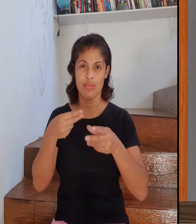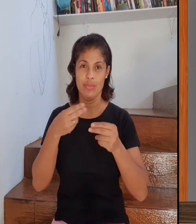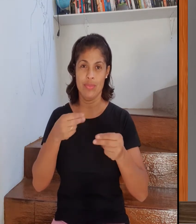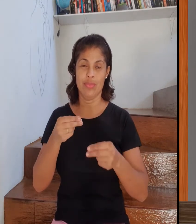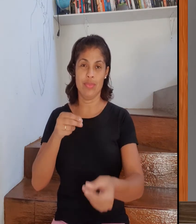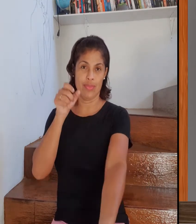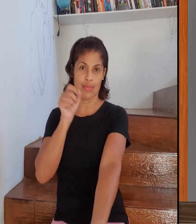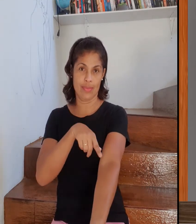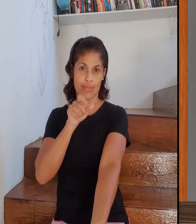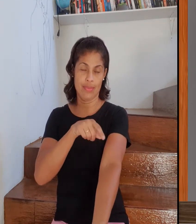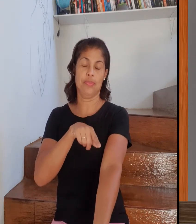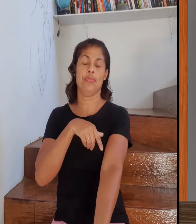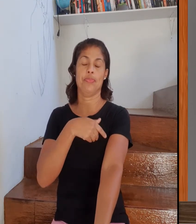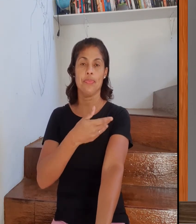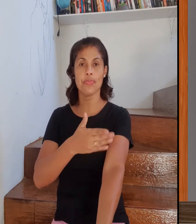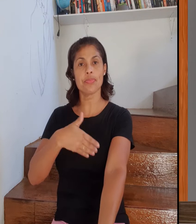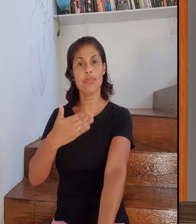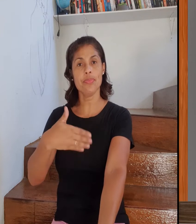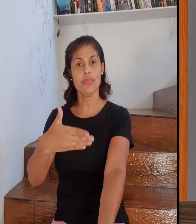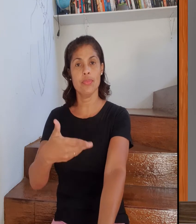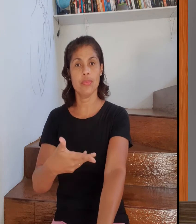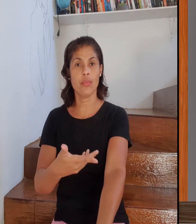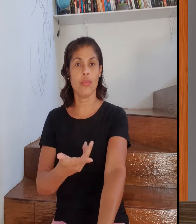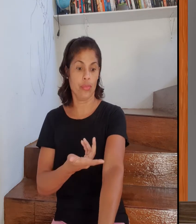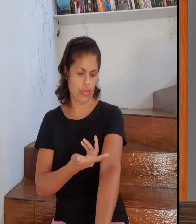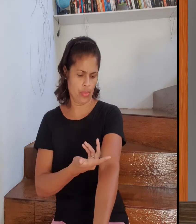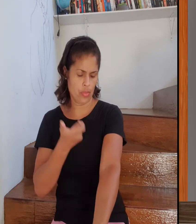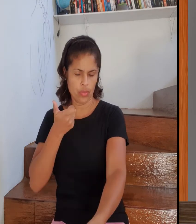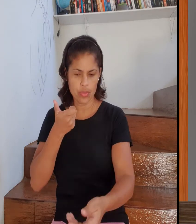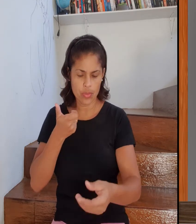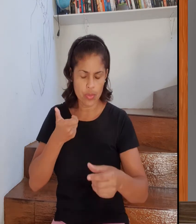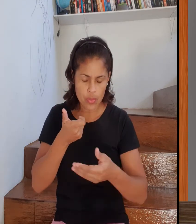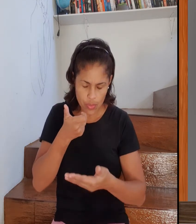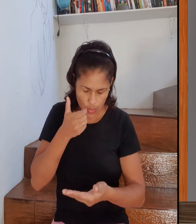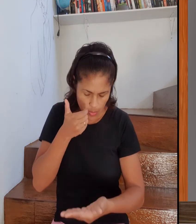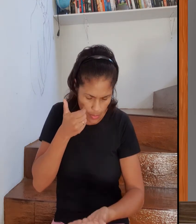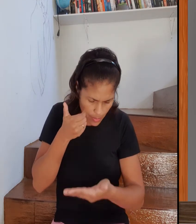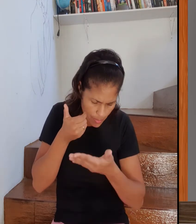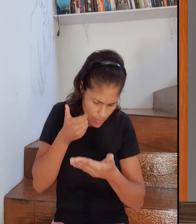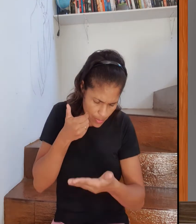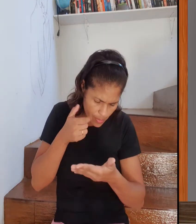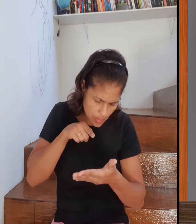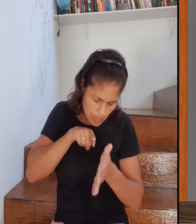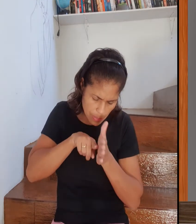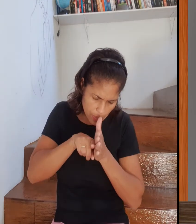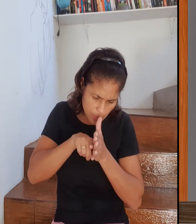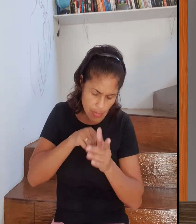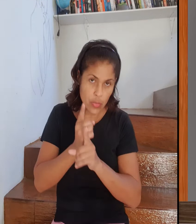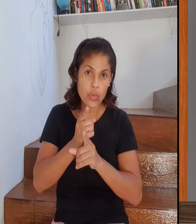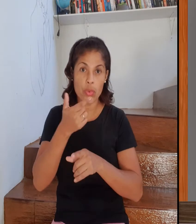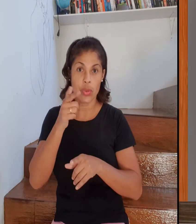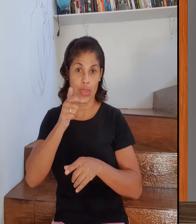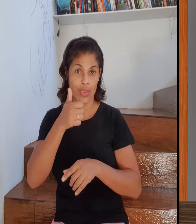intravenosa. Após a administração, foi colhida uma amostra de sangue que mostrou uma concentração de